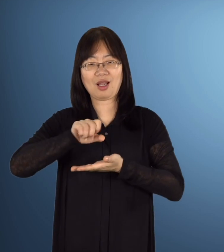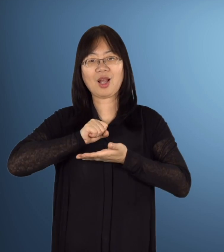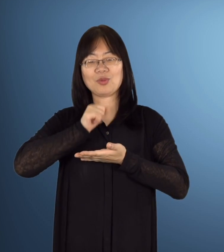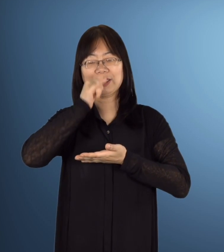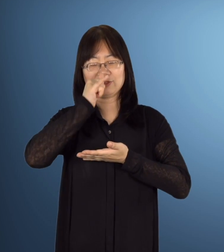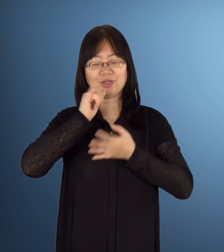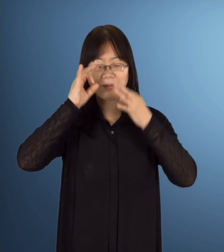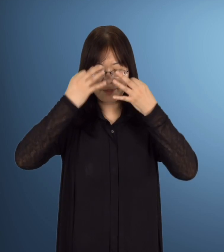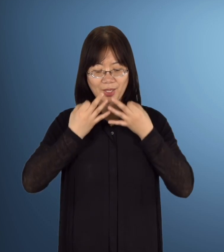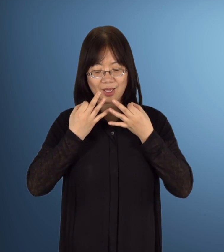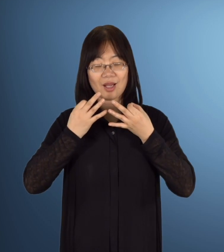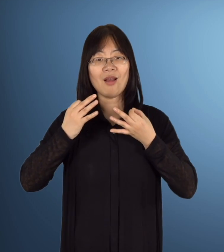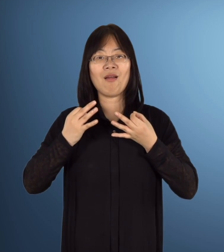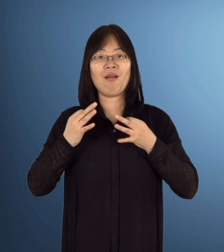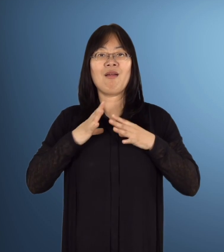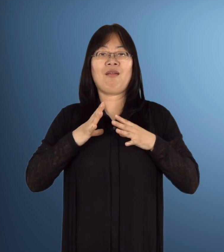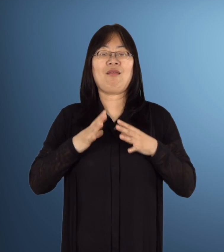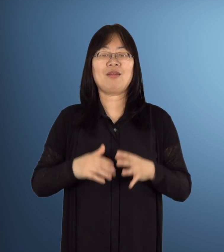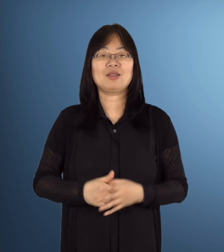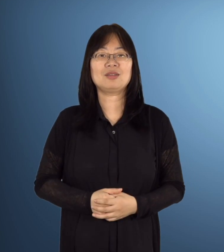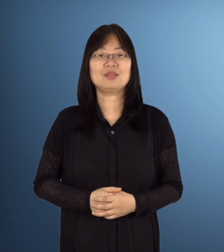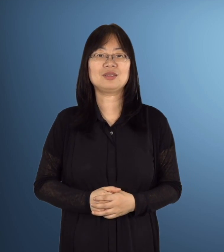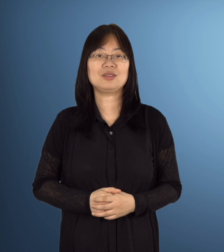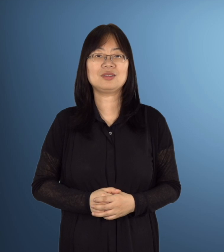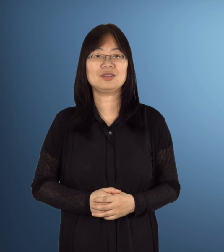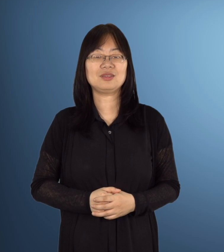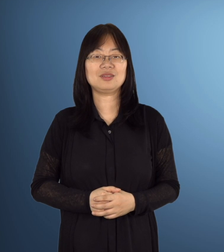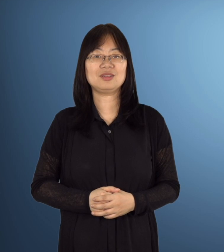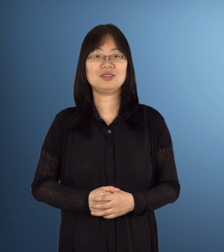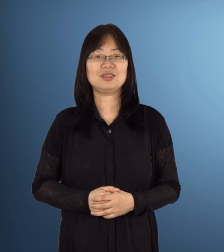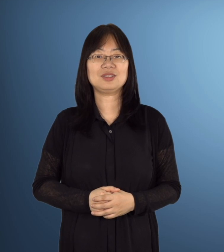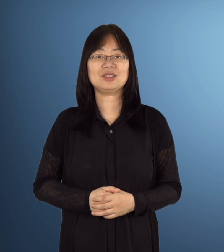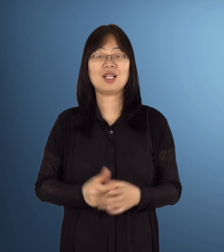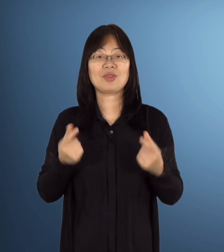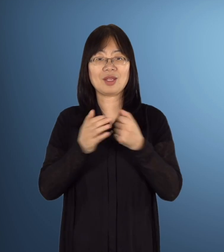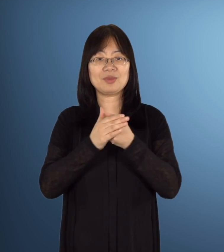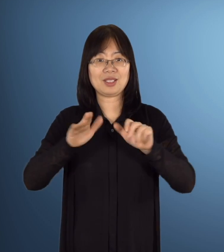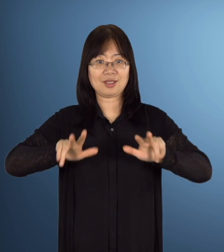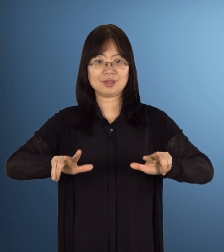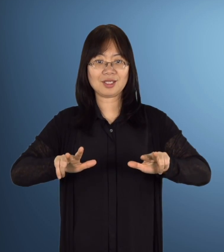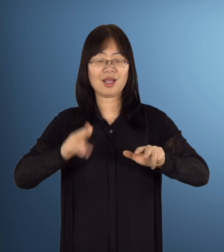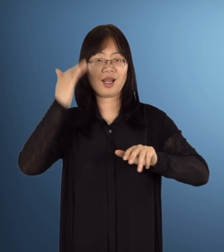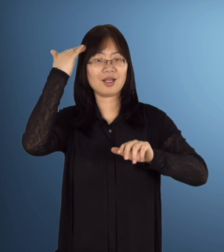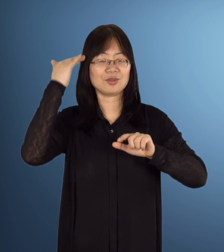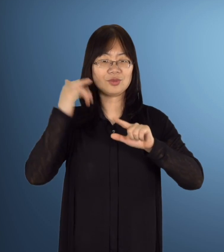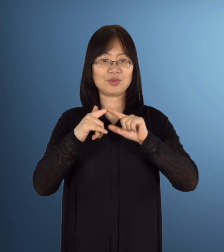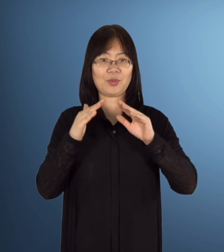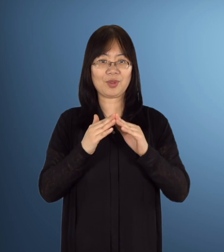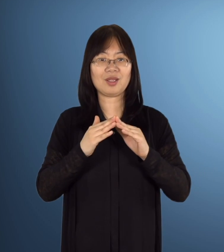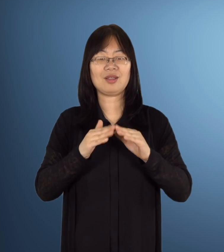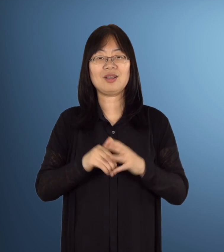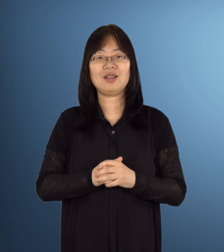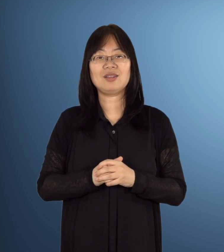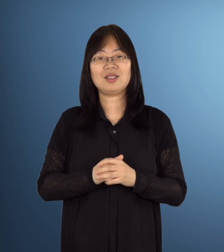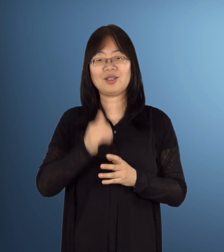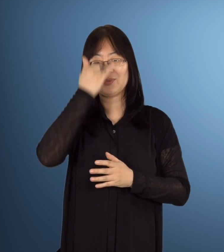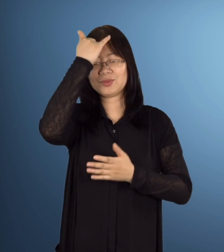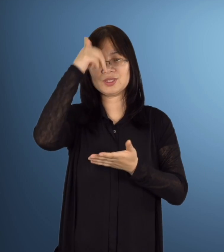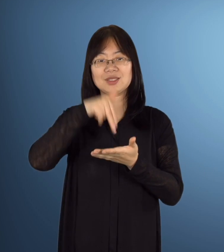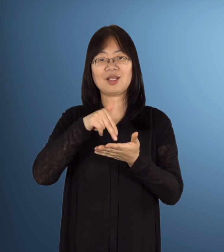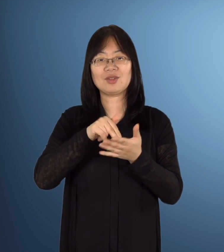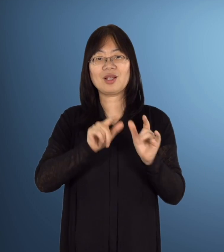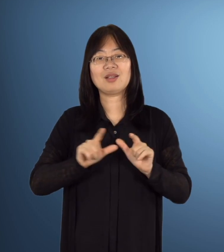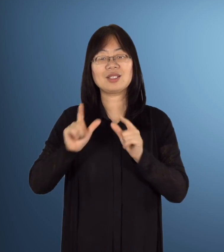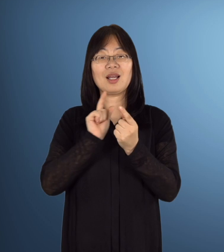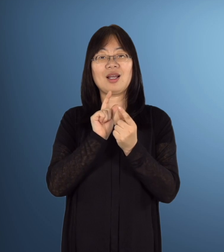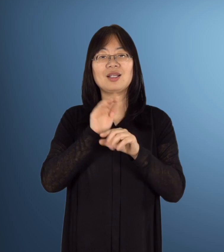있었구나. 화들짝 놀랐어요. 그래서 이제 한국교회가 윤리적